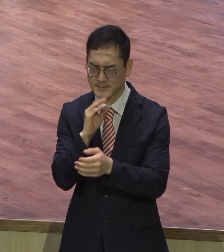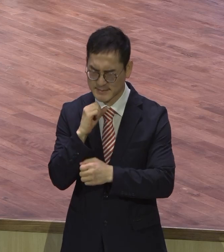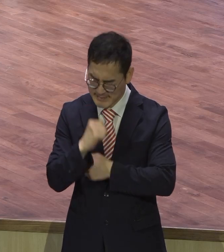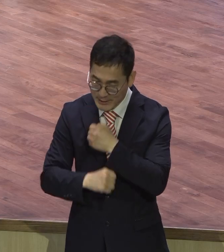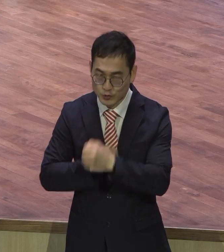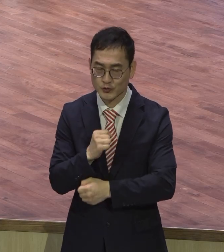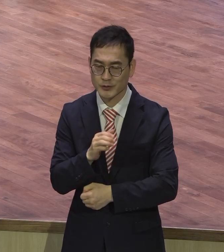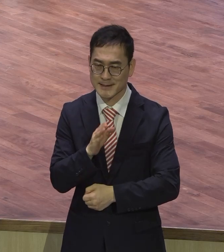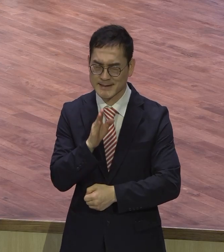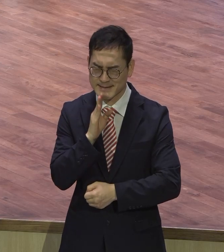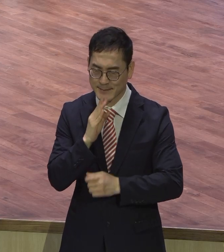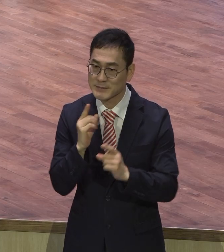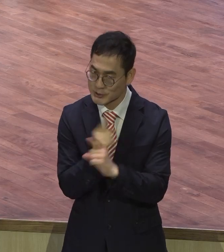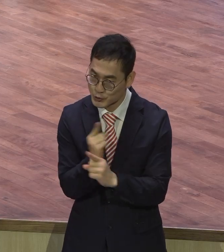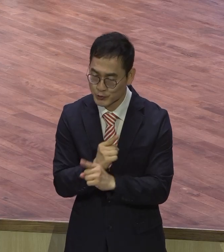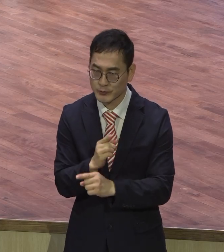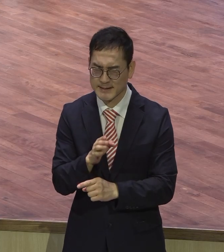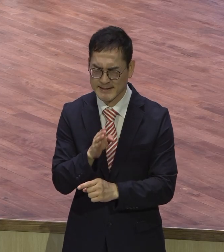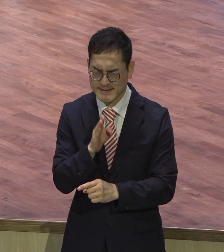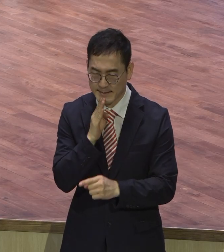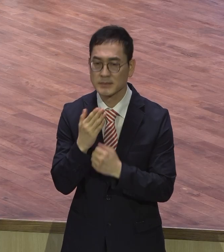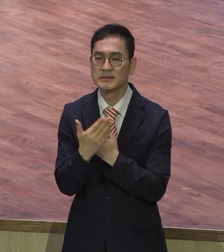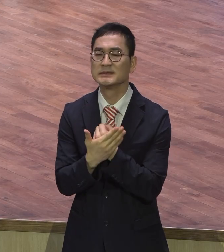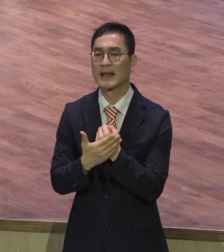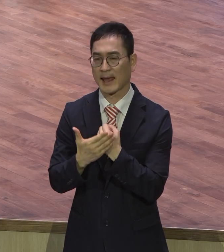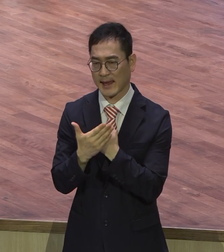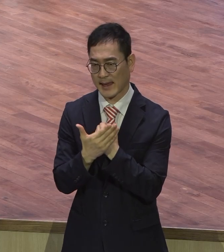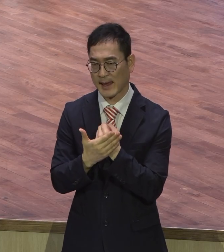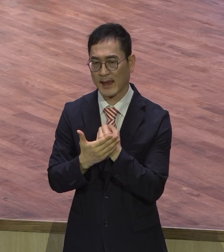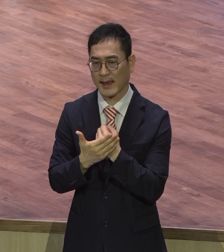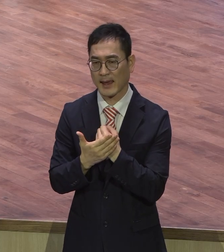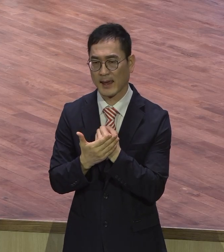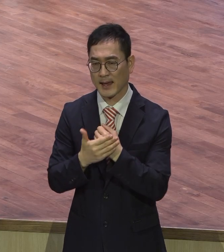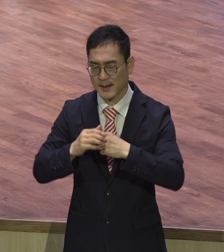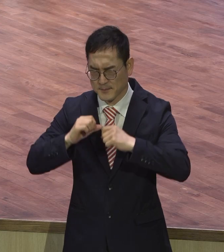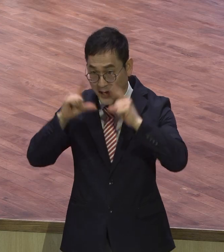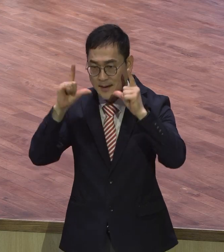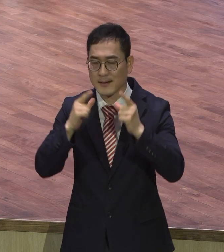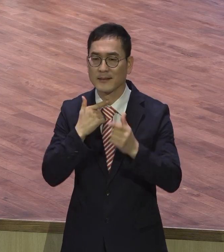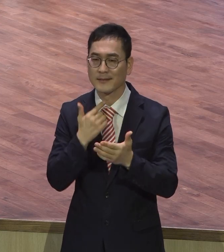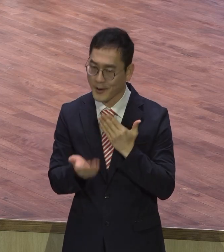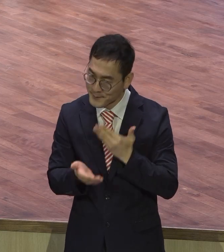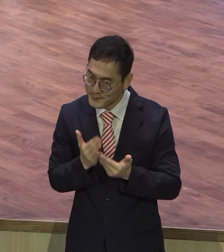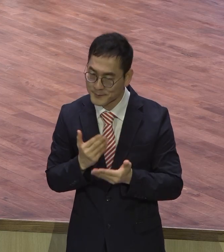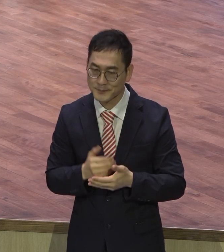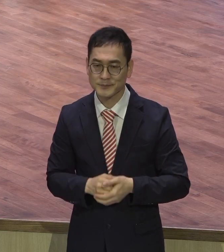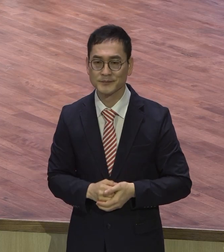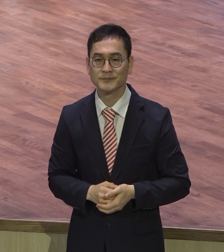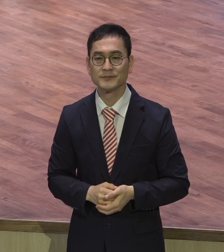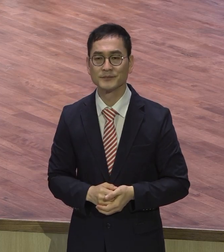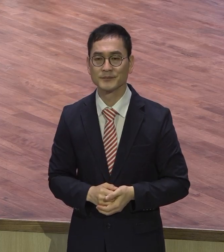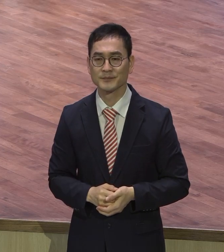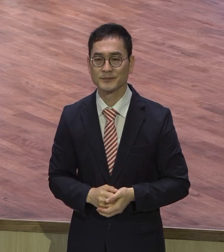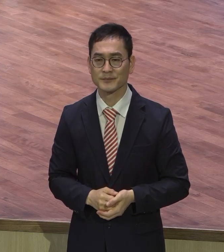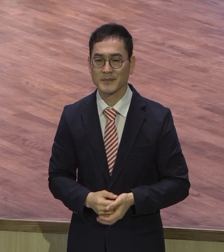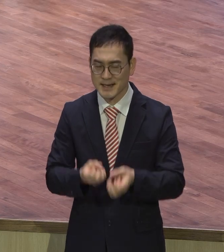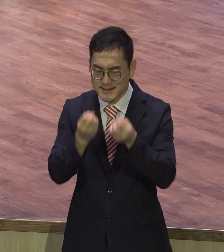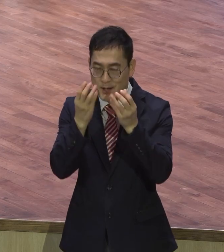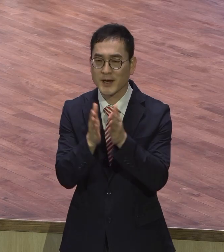참된 치유, 참된 은혜를 다시금 체험하고 새로운 발걸음을 때딛는